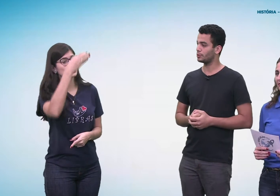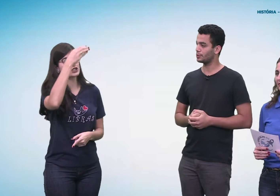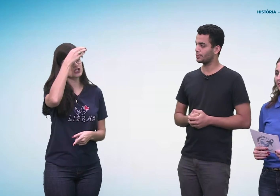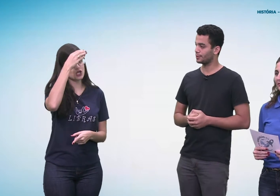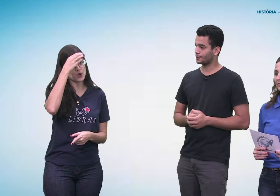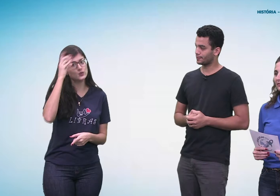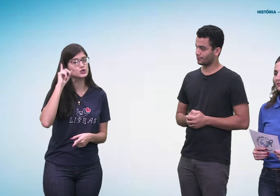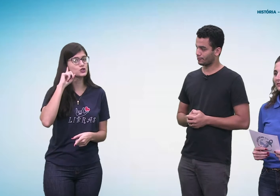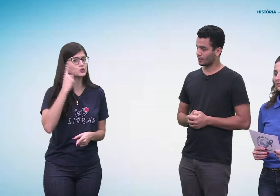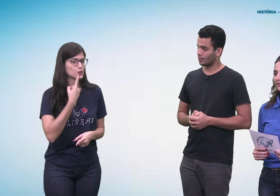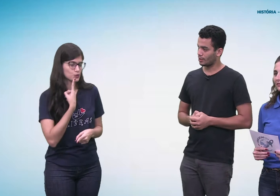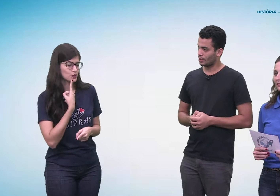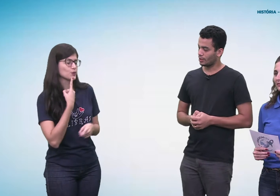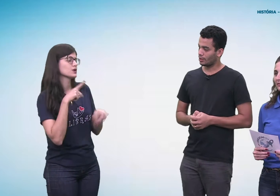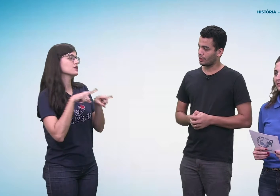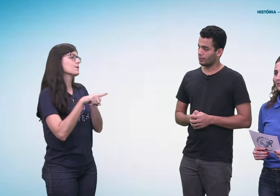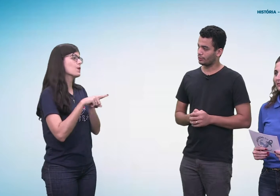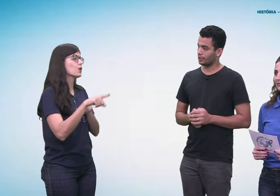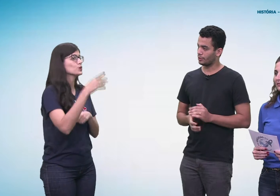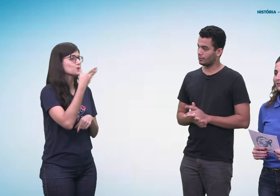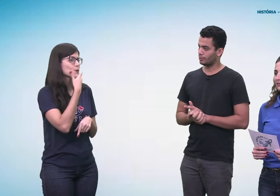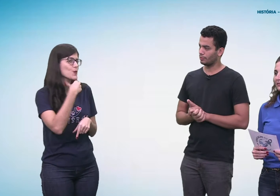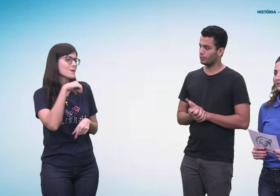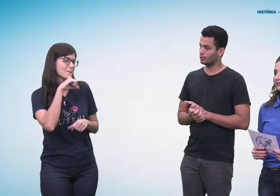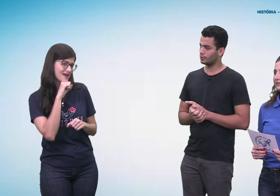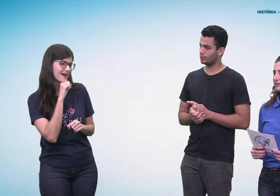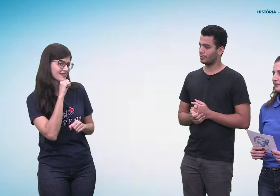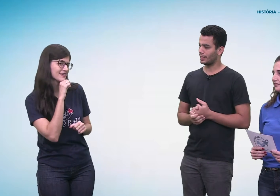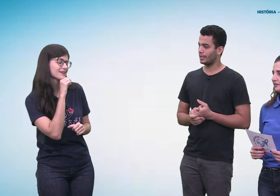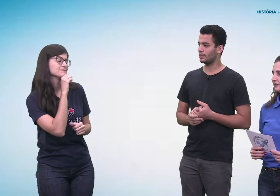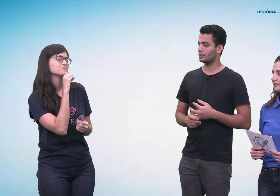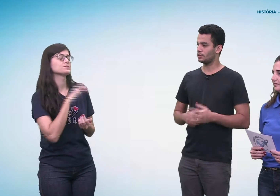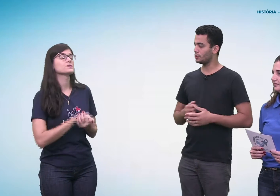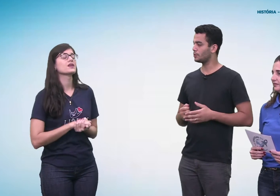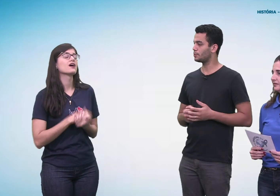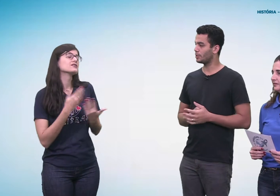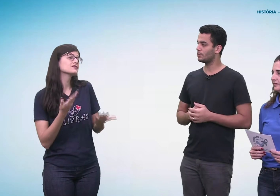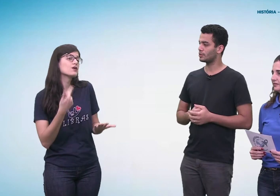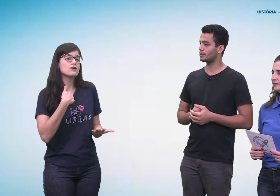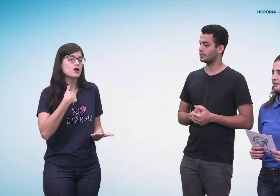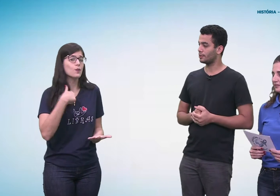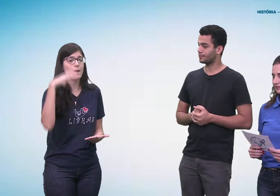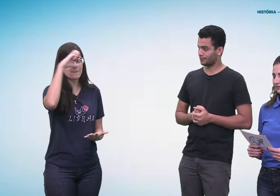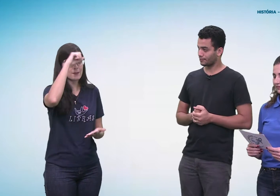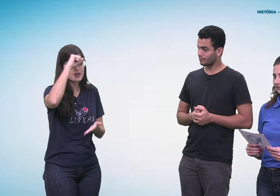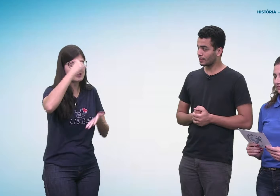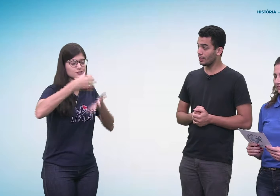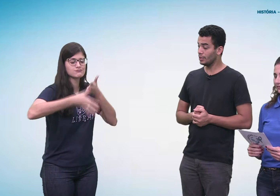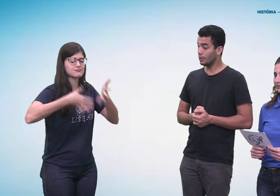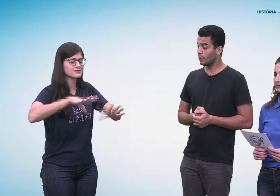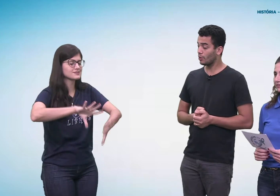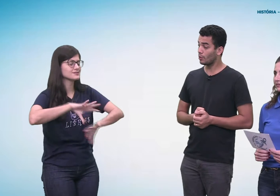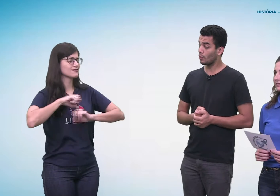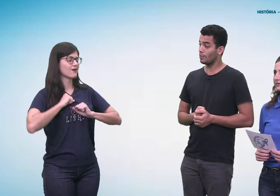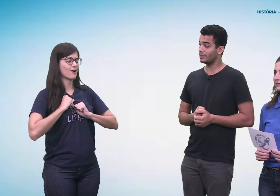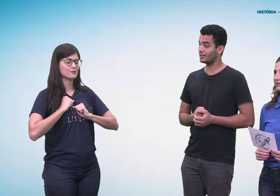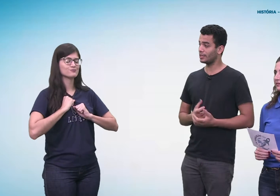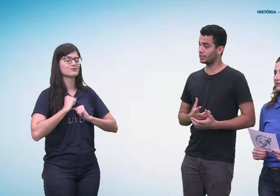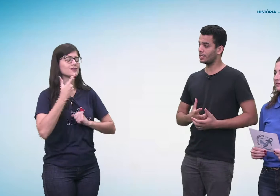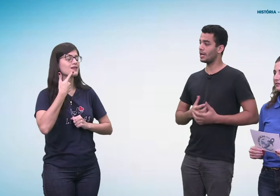surdos. Eu tenho muitos parentes, tios, primos que são, e eu comecei a adquirir a